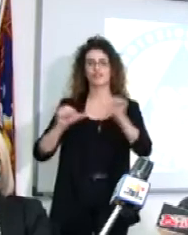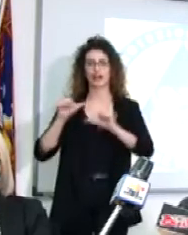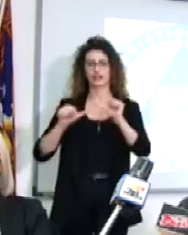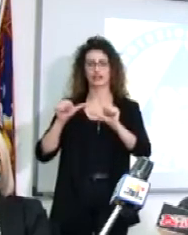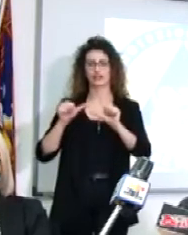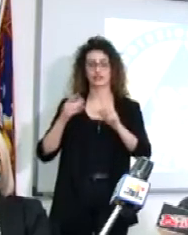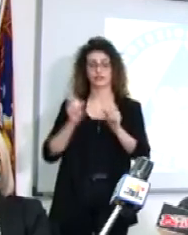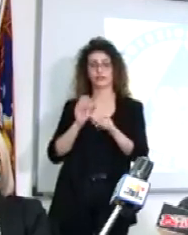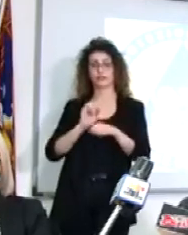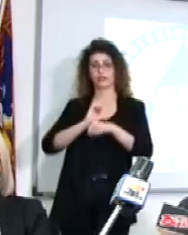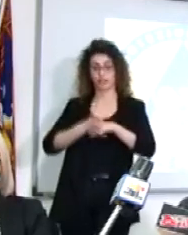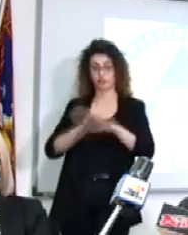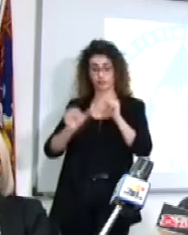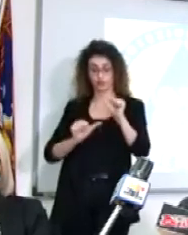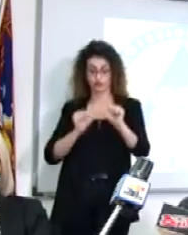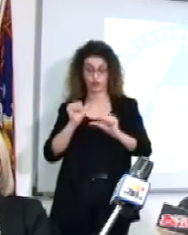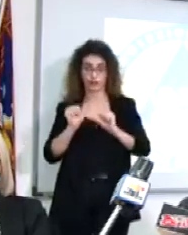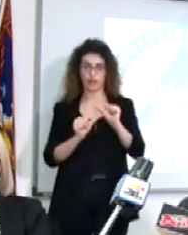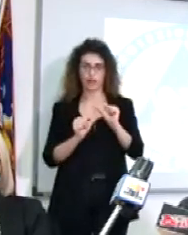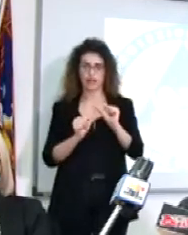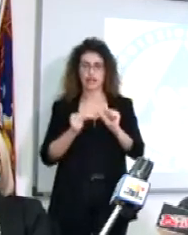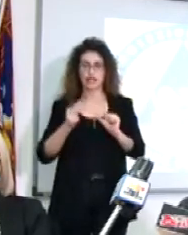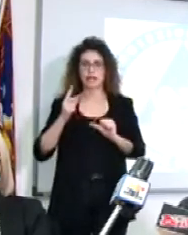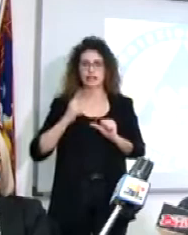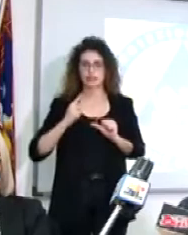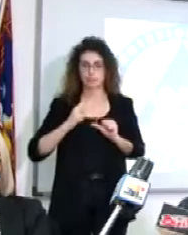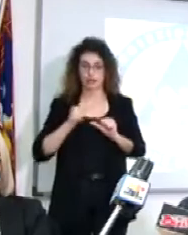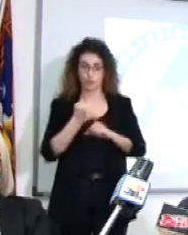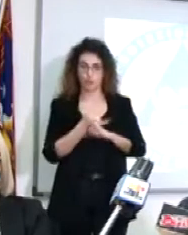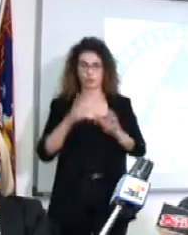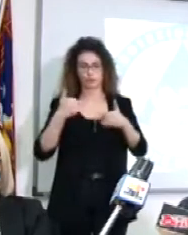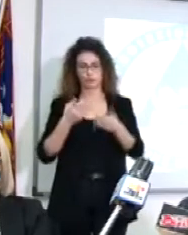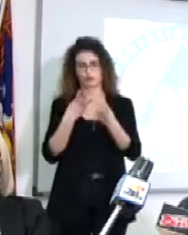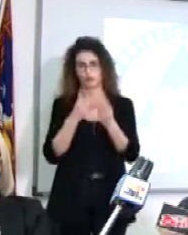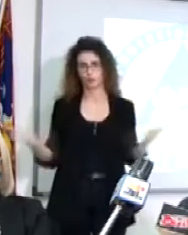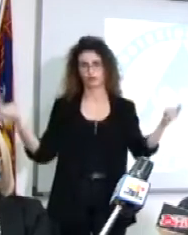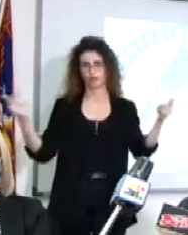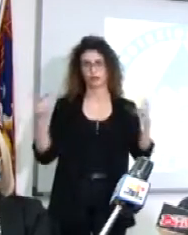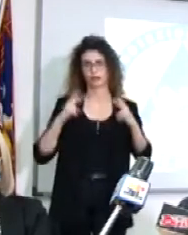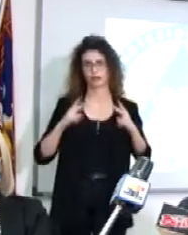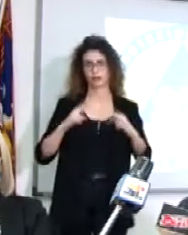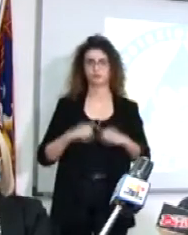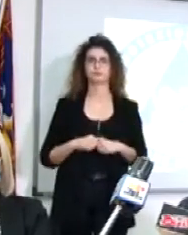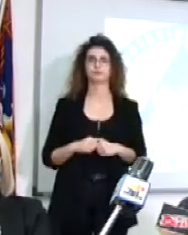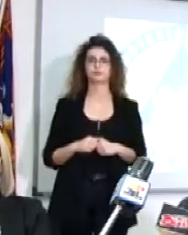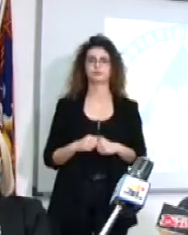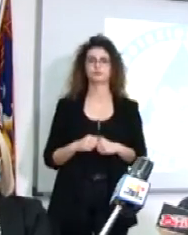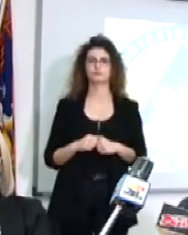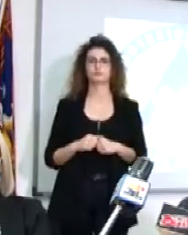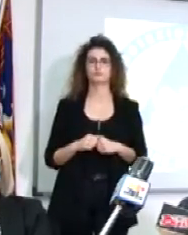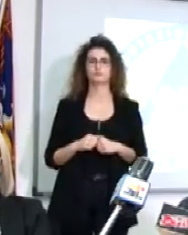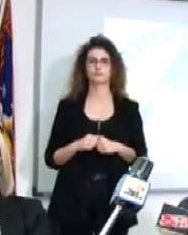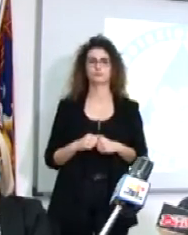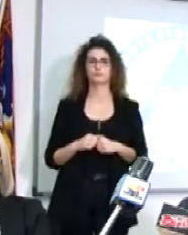virus speriamo sia l'ultimo passaggio dopo è finita lì che è si dice